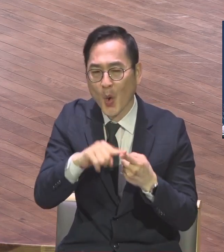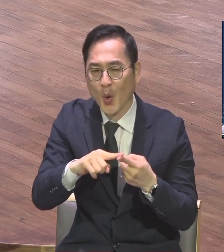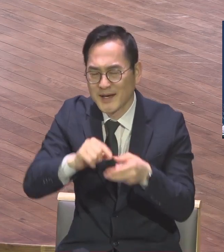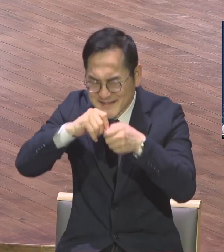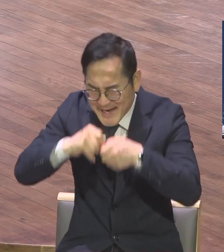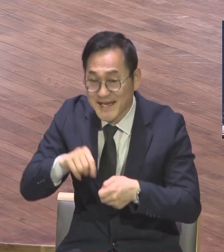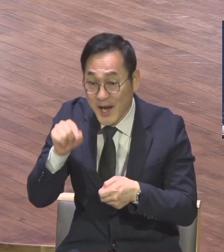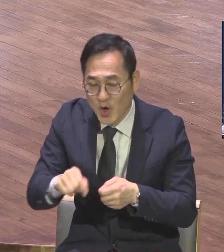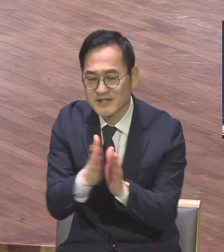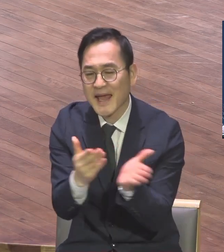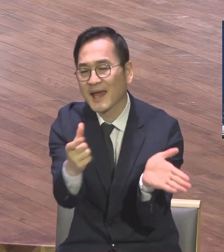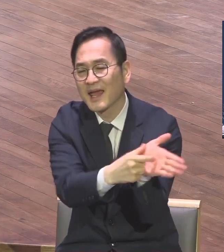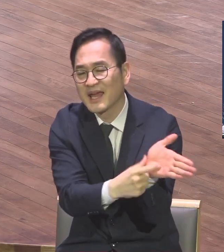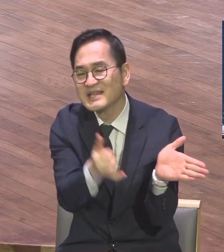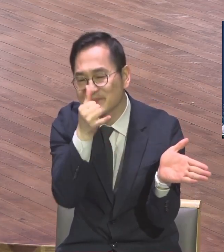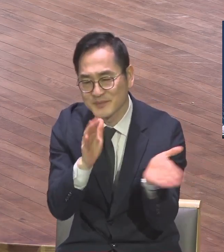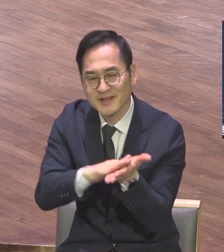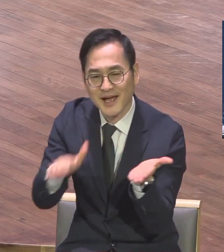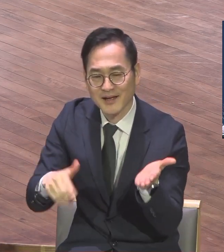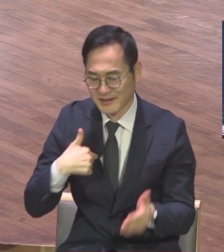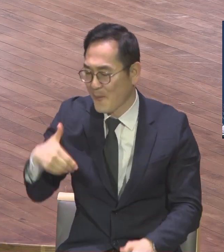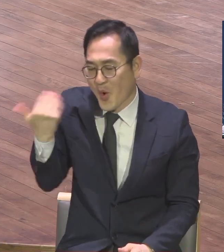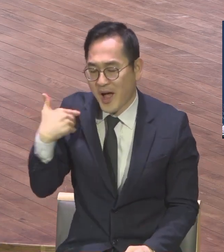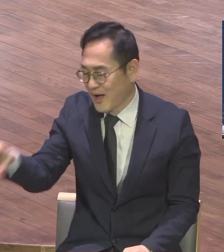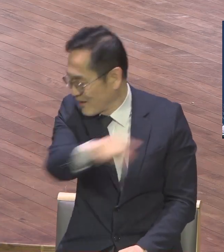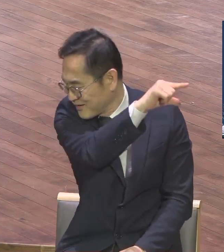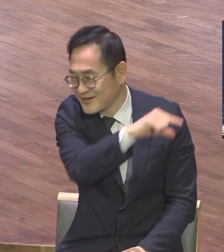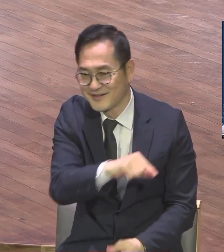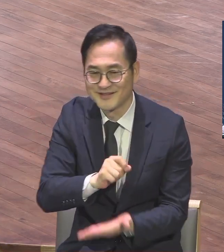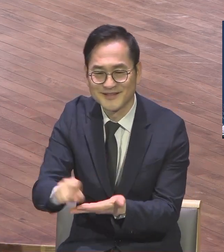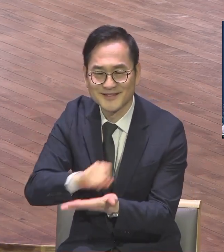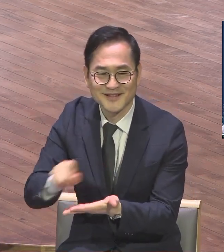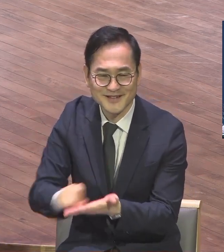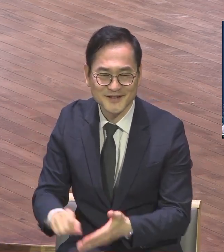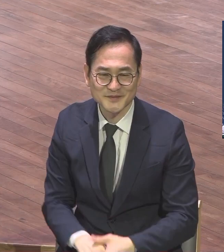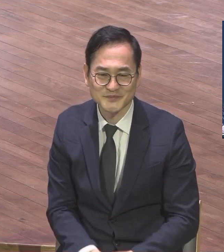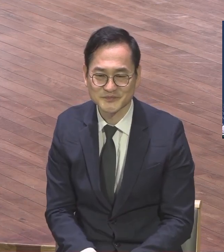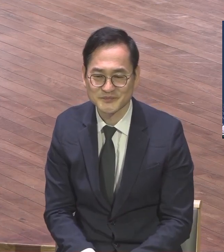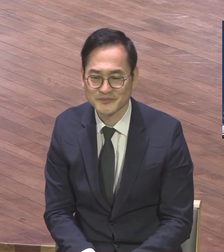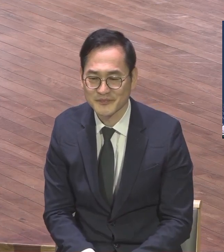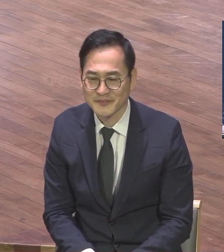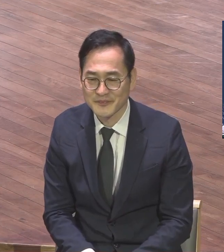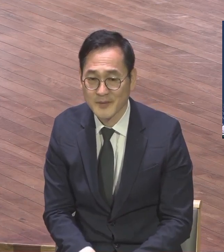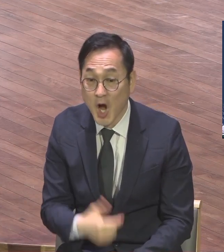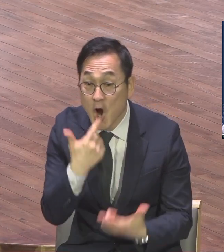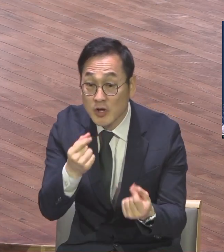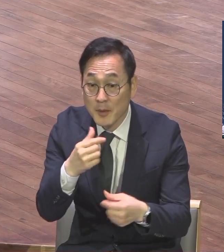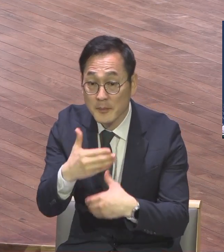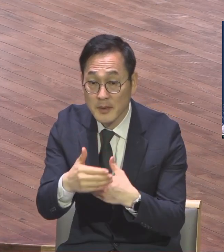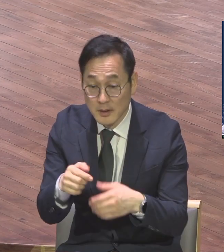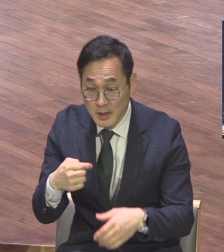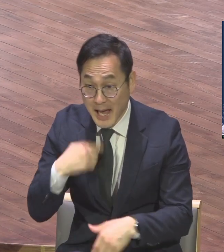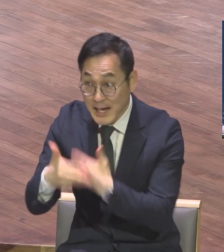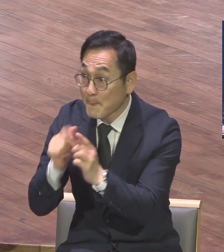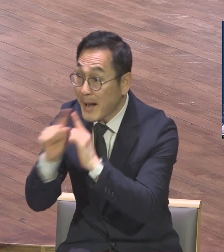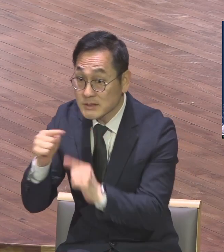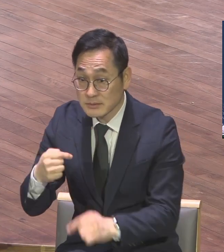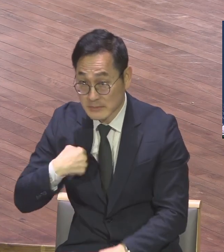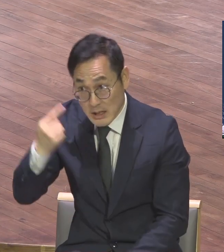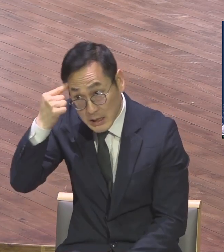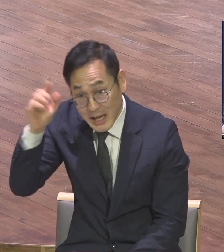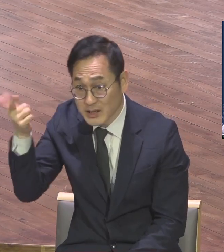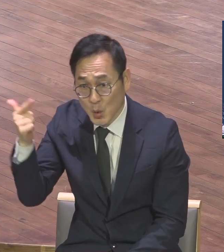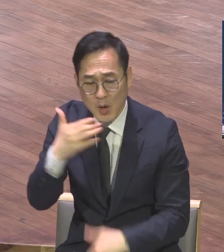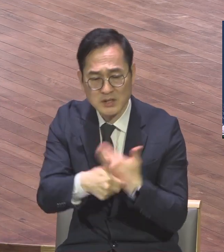자세한 것은 책에 있어요. 하나님의 말씀인 성경책에 답이 다 나와 있는 거예요. 그런데 그러한